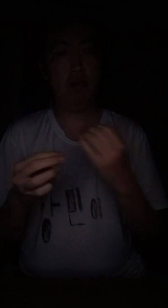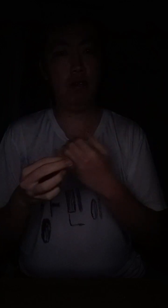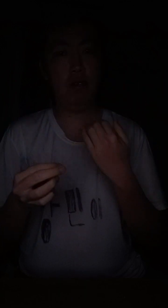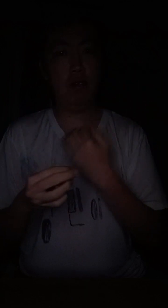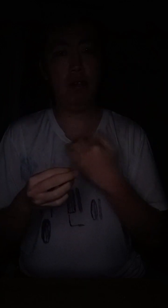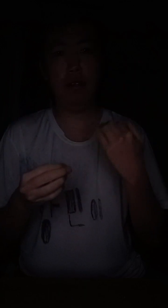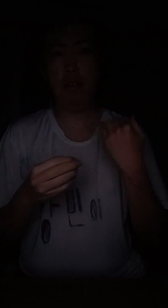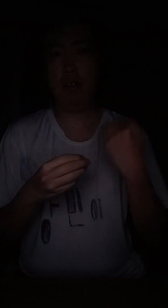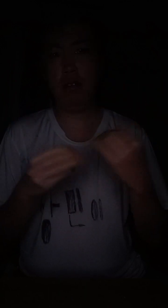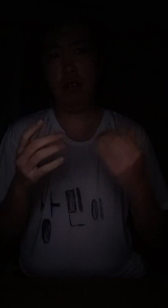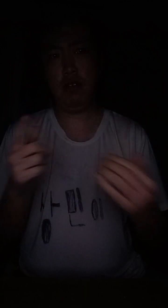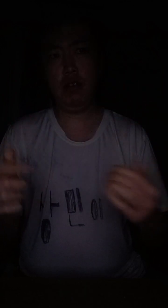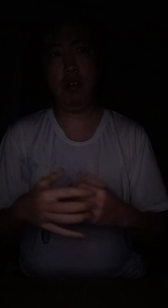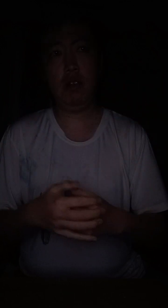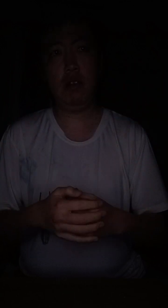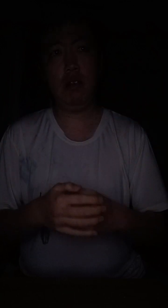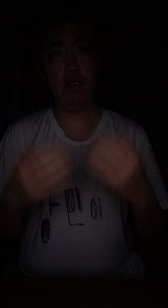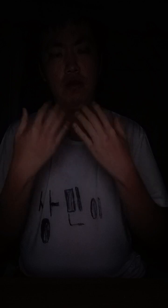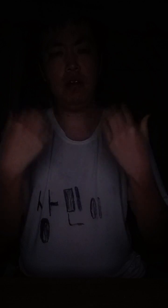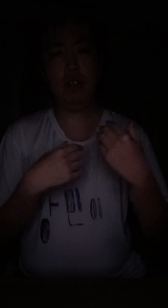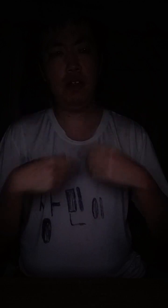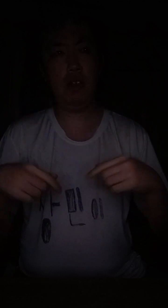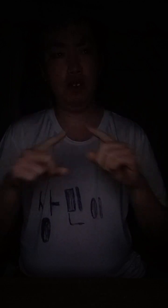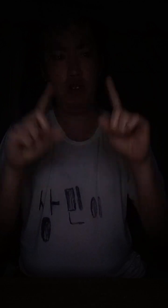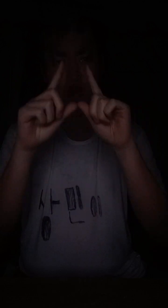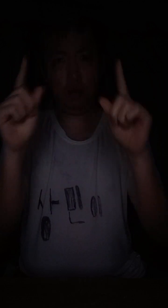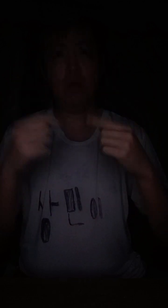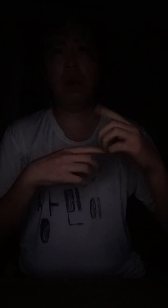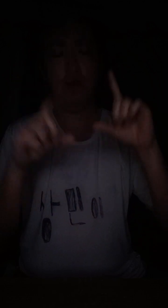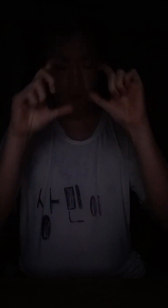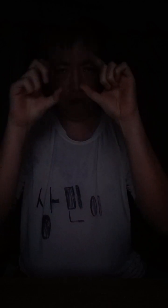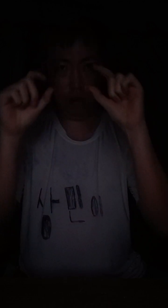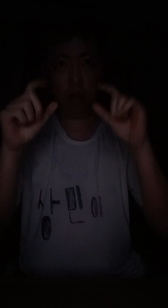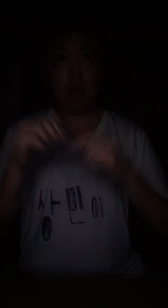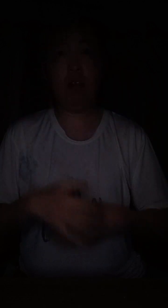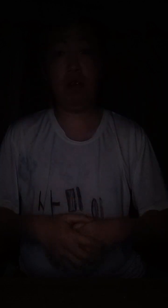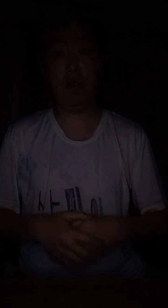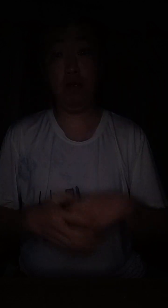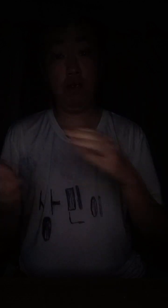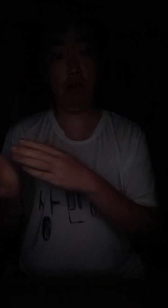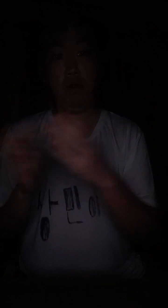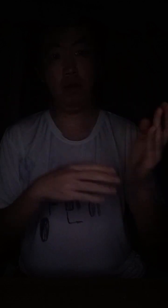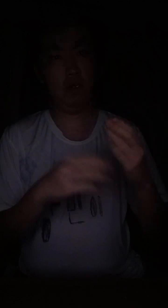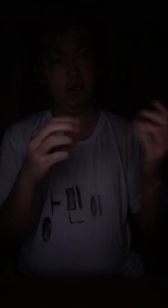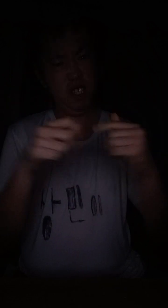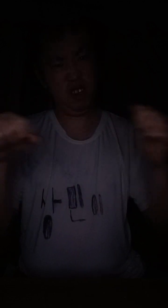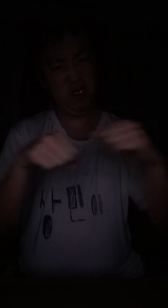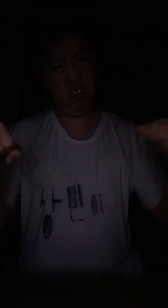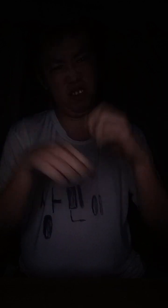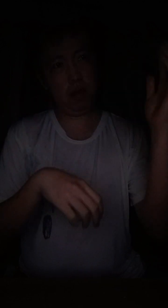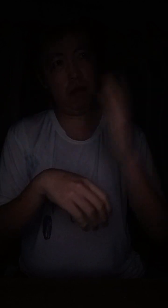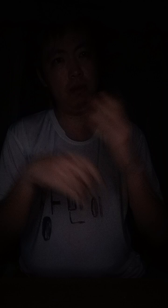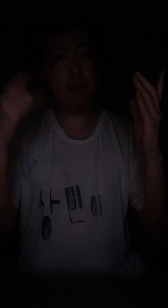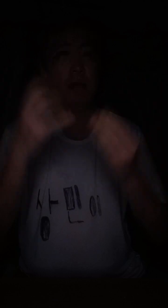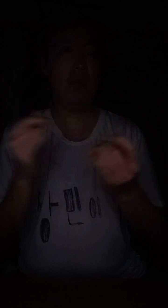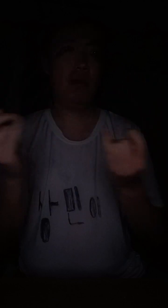현장에서 증거를 남기기 위해 몸에 달고 다니는 소형 카메라입니다. 사건 현장에서 시비가 많다 보니 일부 경찰들은 직접